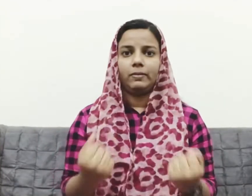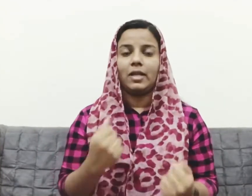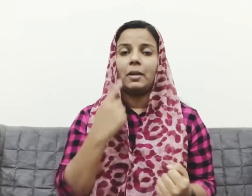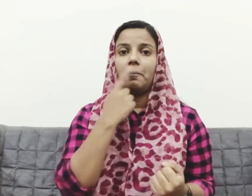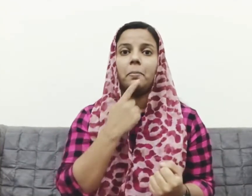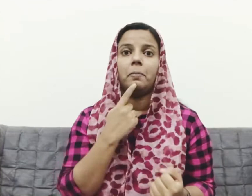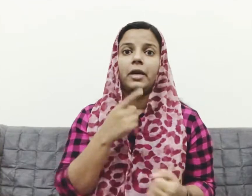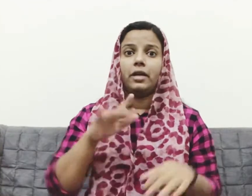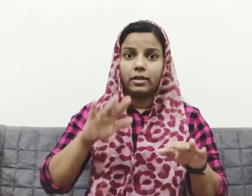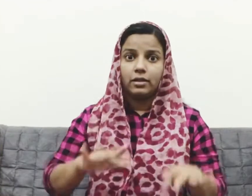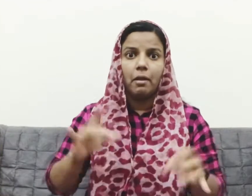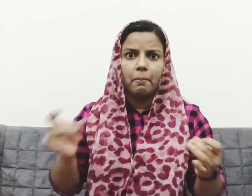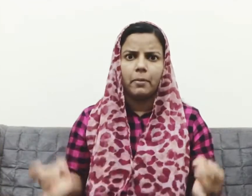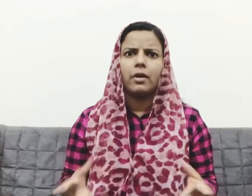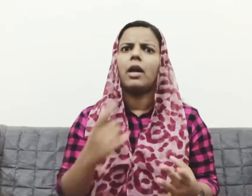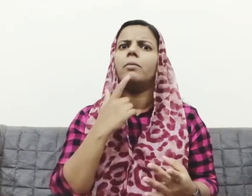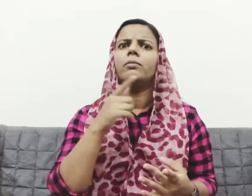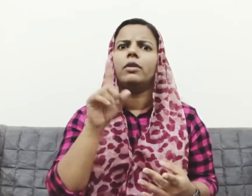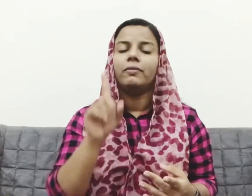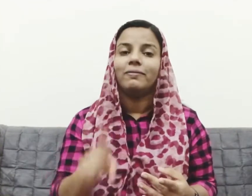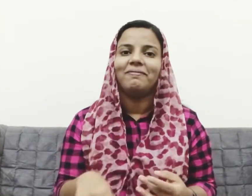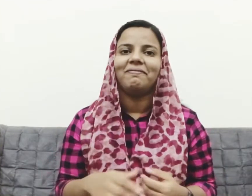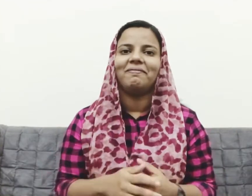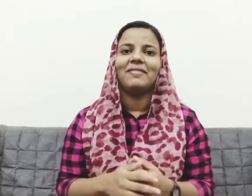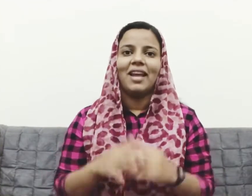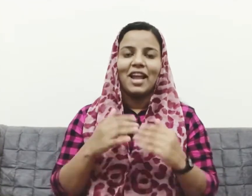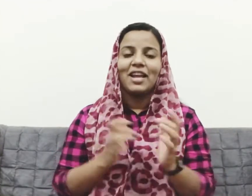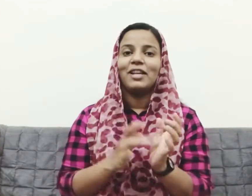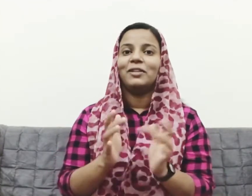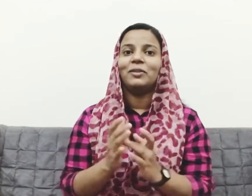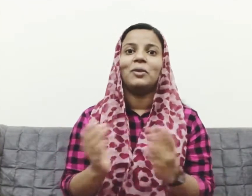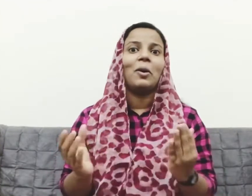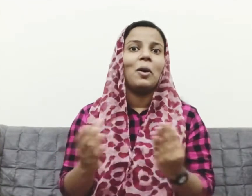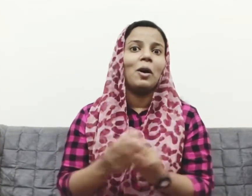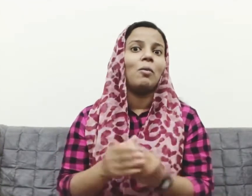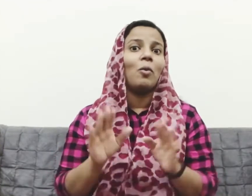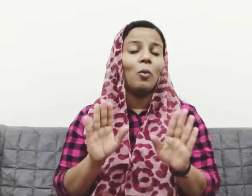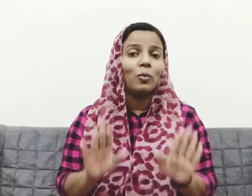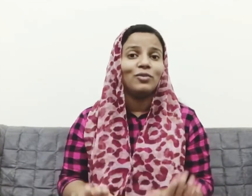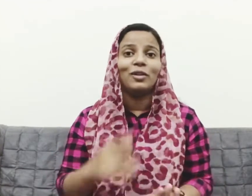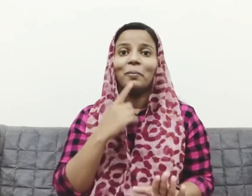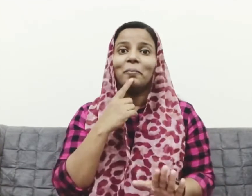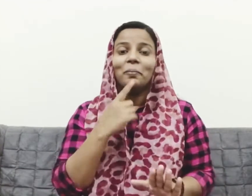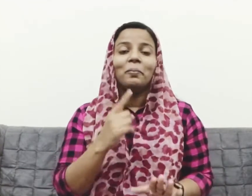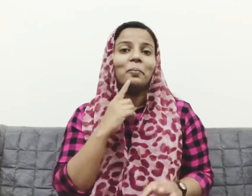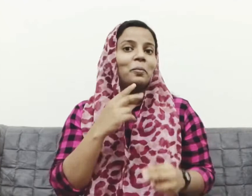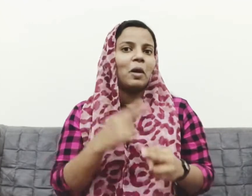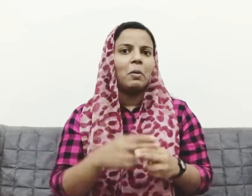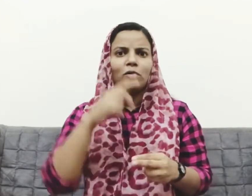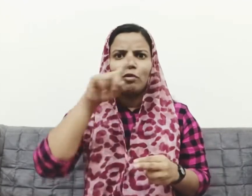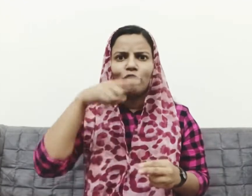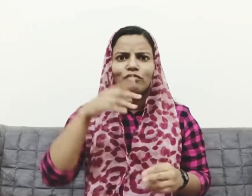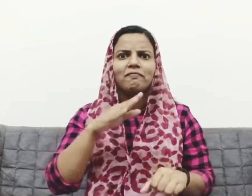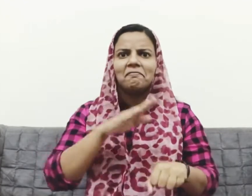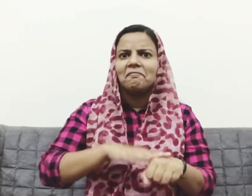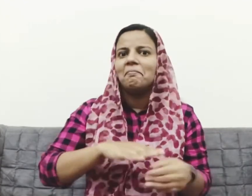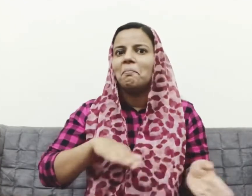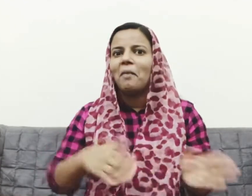ധൈര്യ സമേതം ഈ പ്രഭാതത്തിൽ ഒന്ന് വിളിച്ചു പറഞ്ഞു. കാരണം കർത്താവ് എന്നോട് കൂടെയുണ്ടെന്ന് നമ്മൾ പറയുമ്പോൾ തന്നെ നമ്മുടെ ജീവിത അനുഭവം മാറും, നമ്മുടെ